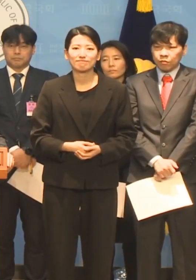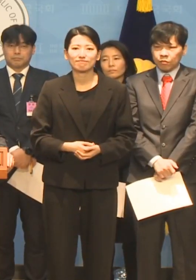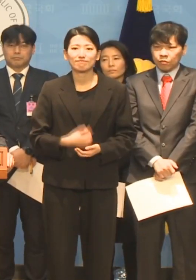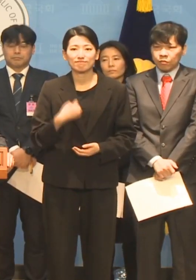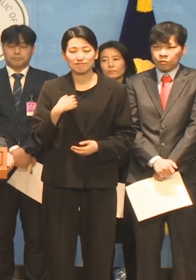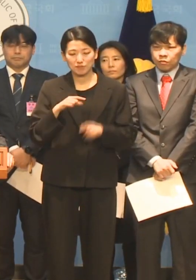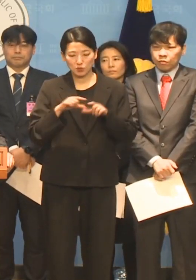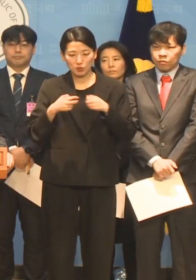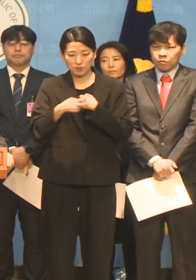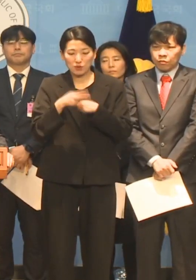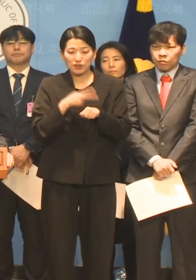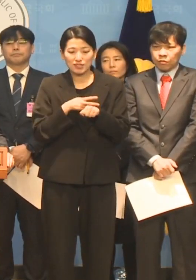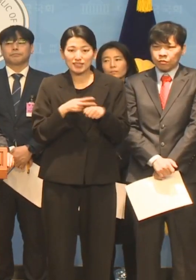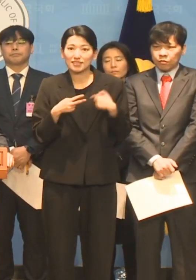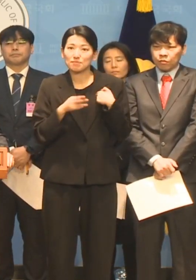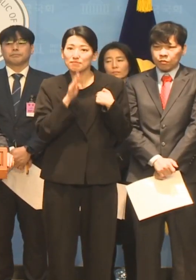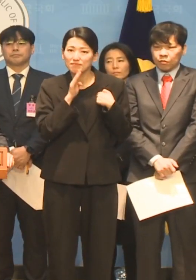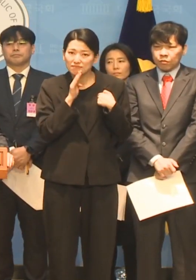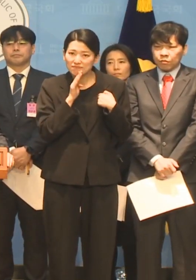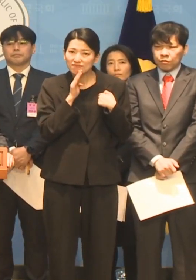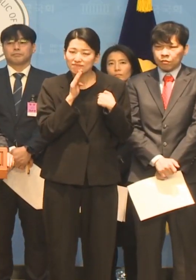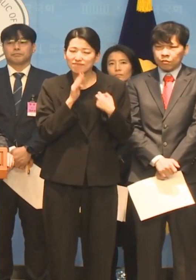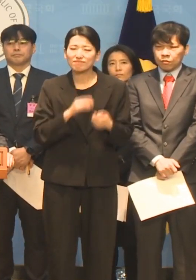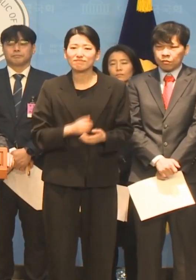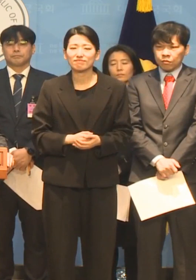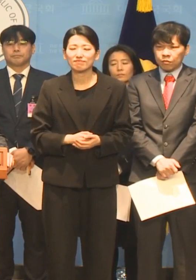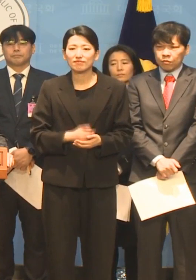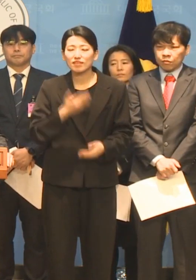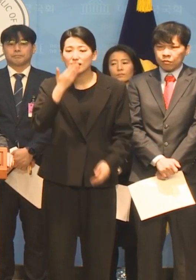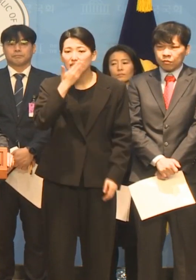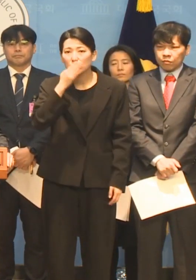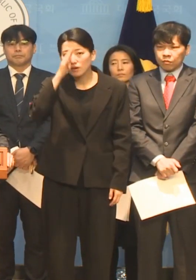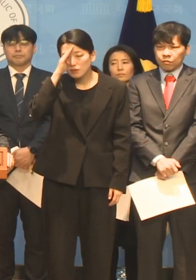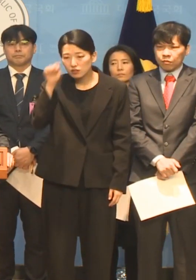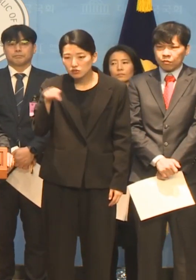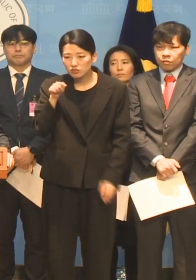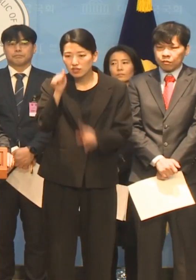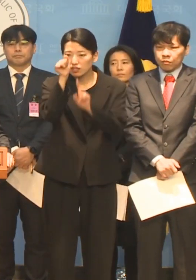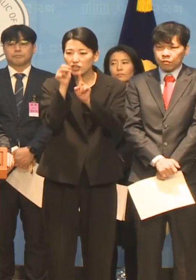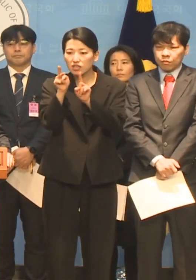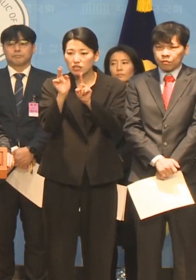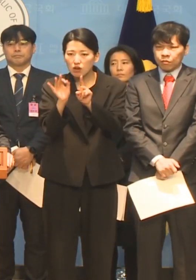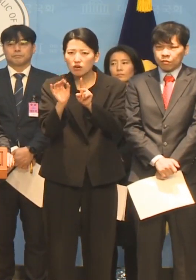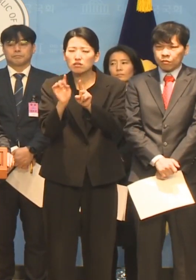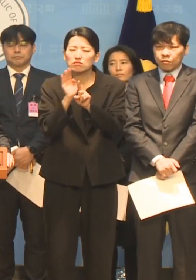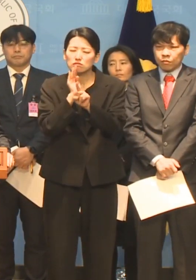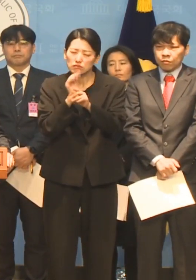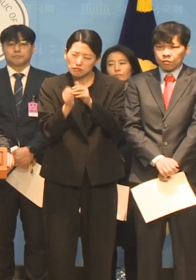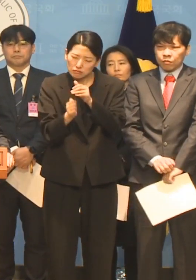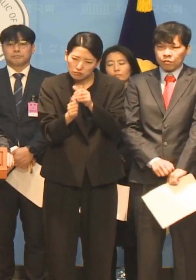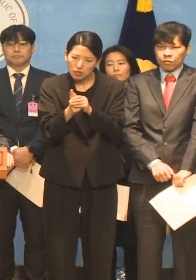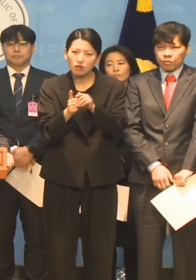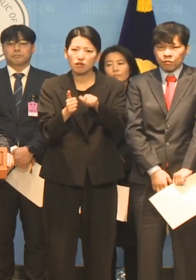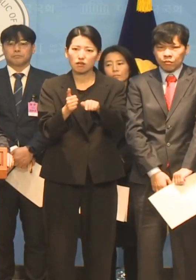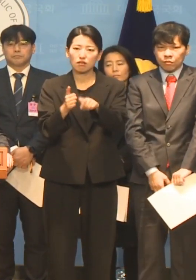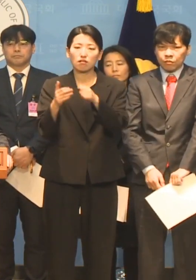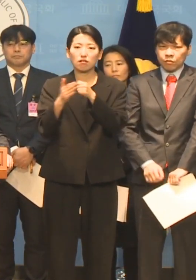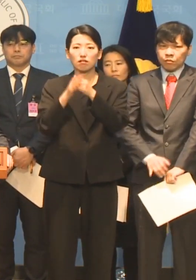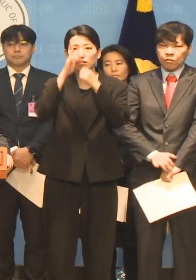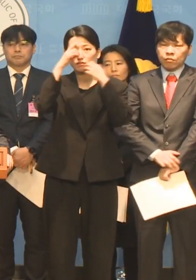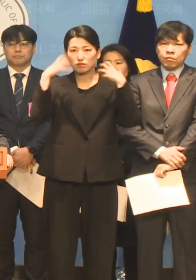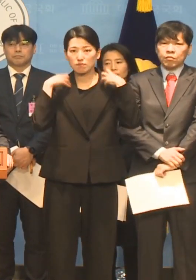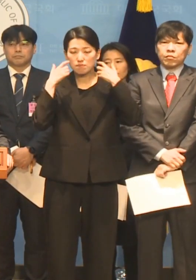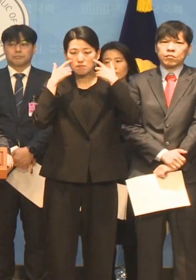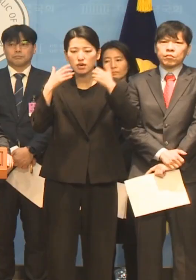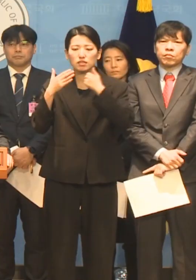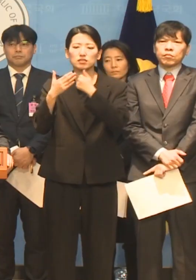하는 의사 입장에서 이 당뇨병 중에 일형 당뇨병은 특별히 국가가 나서서 지원해줘야